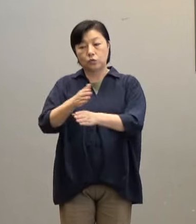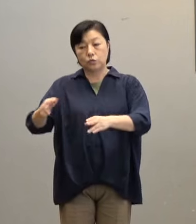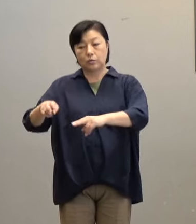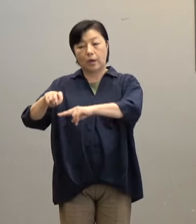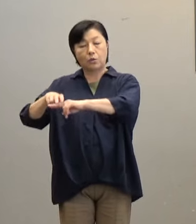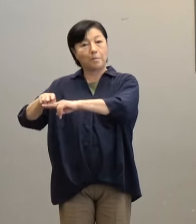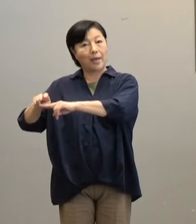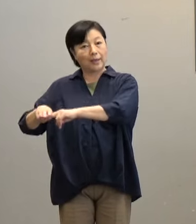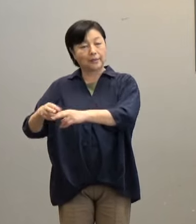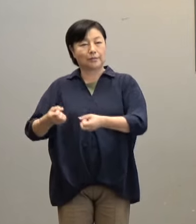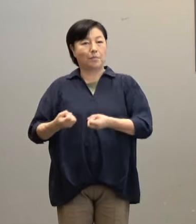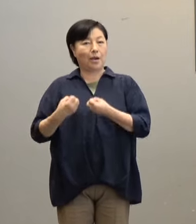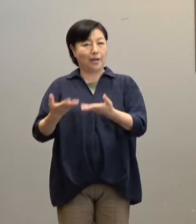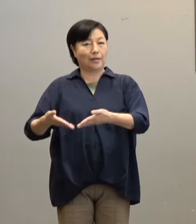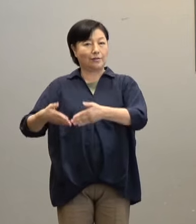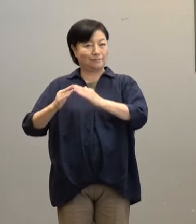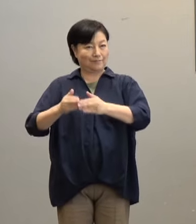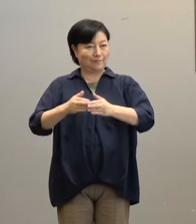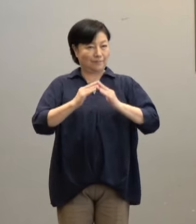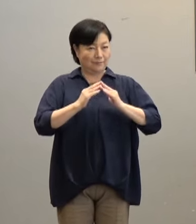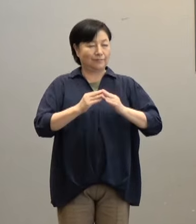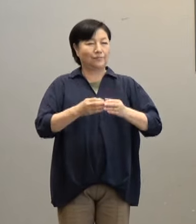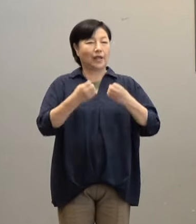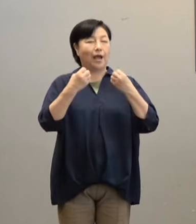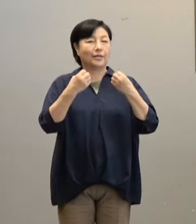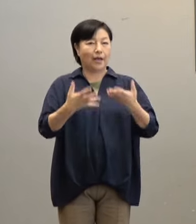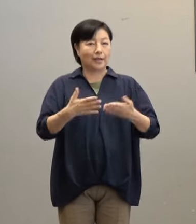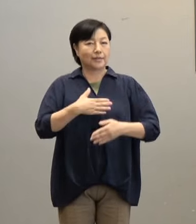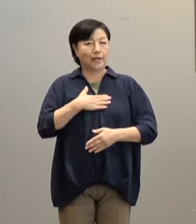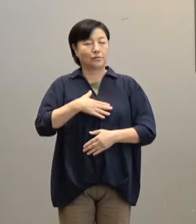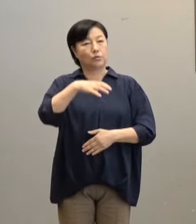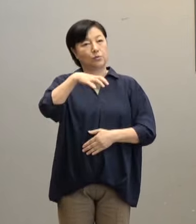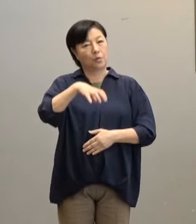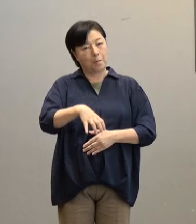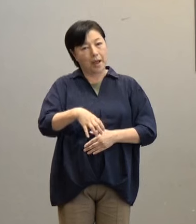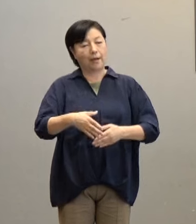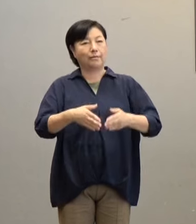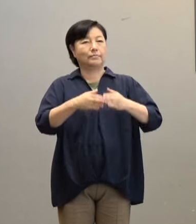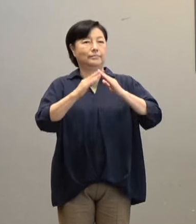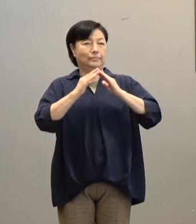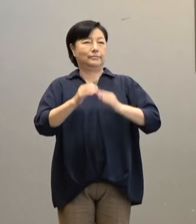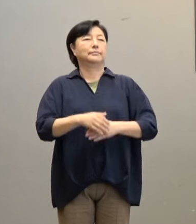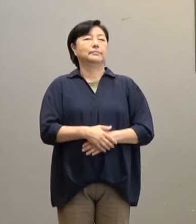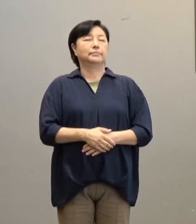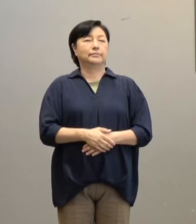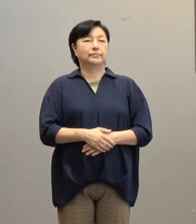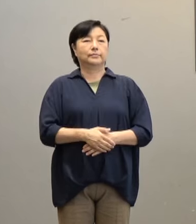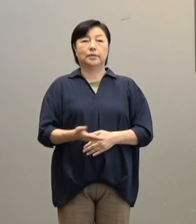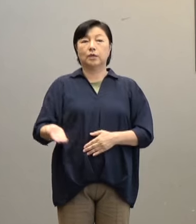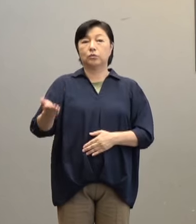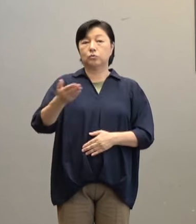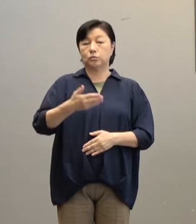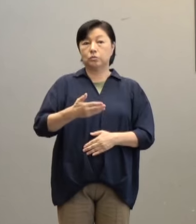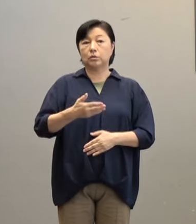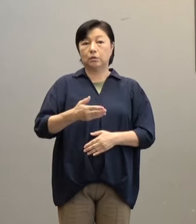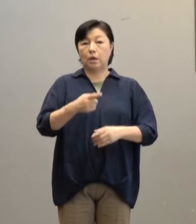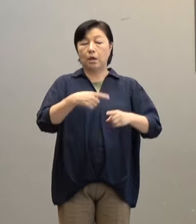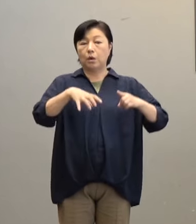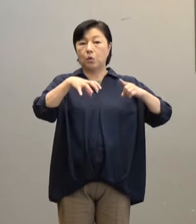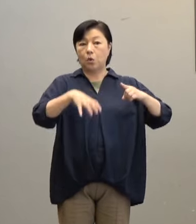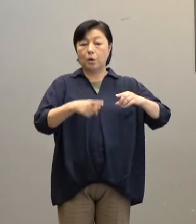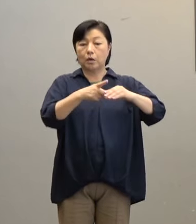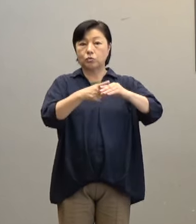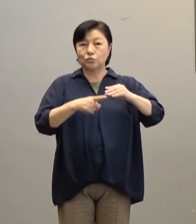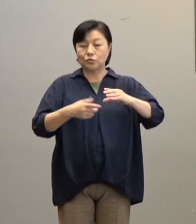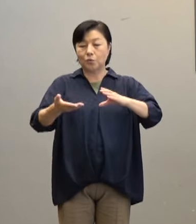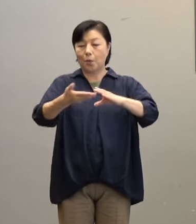ンチも新設をされ、新しい安らぎの空間が創出をされます。 次に公園中央エリアには水